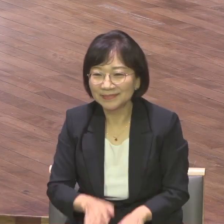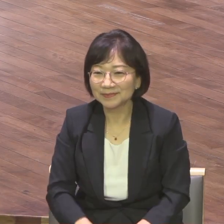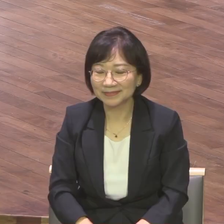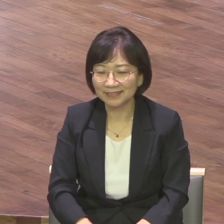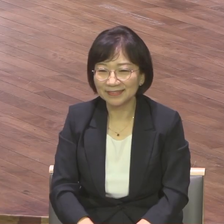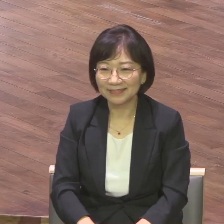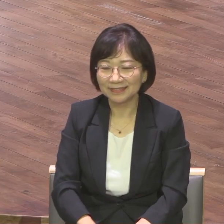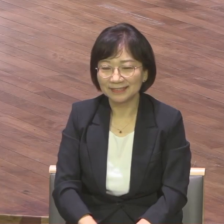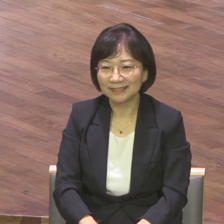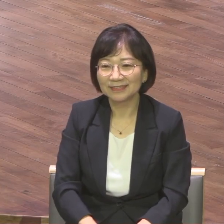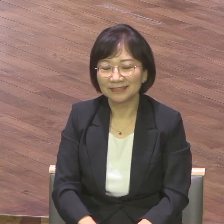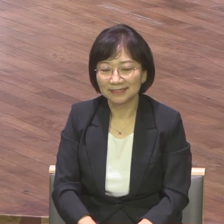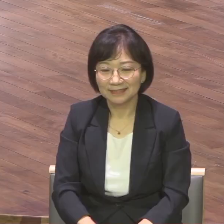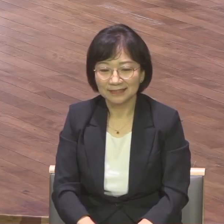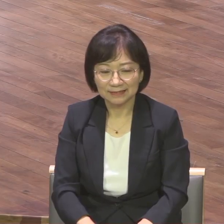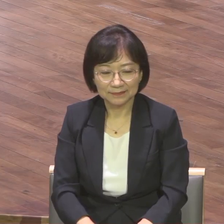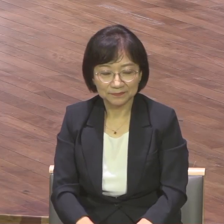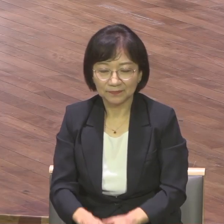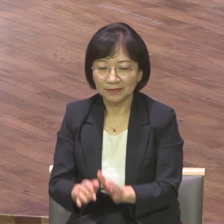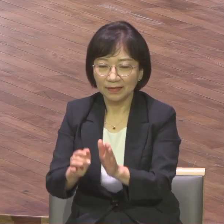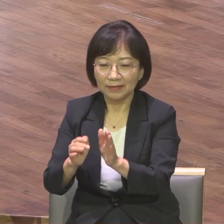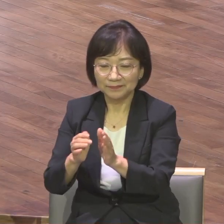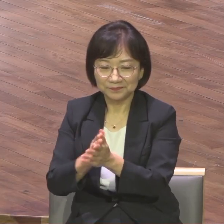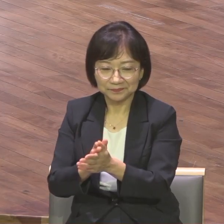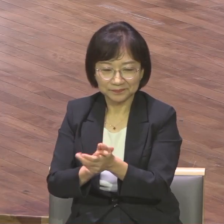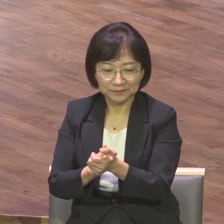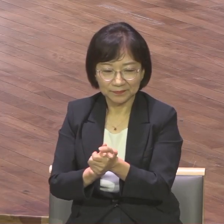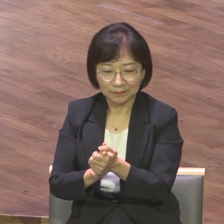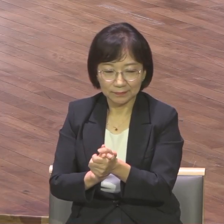예수님은요, 자기가 그리스도다,